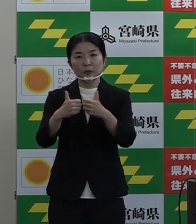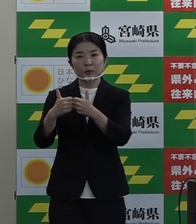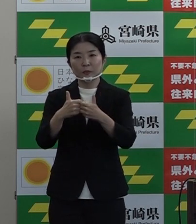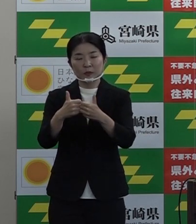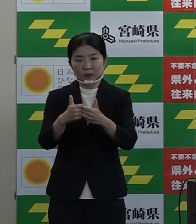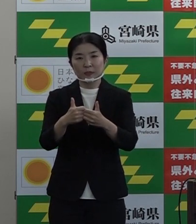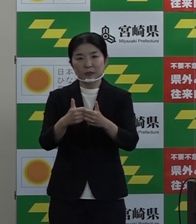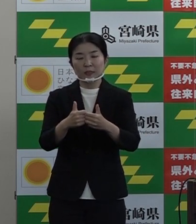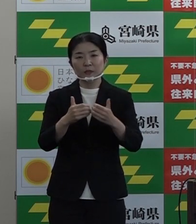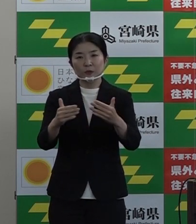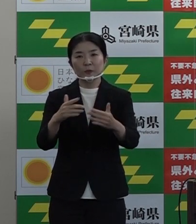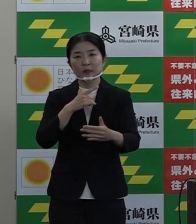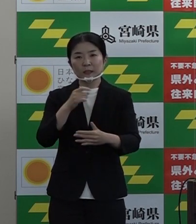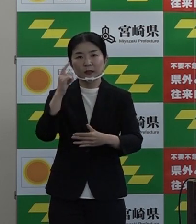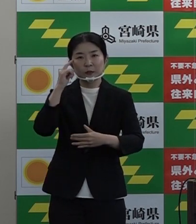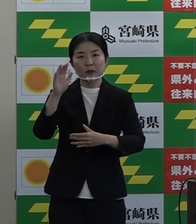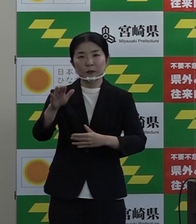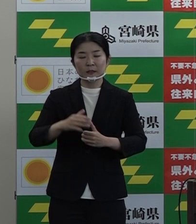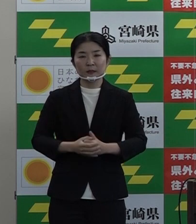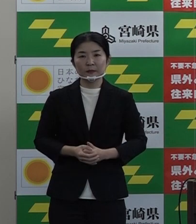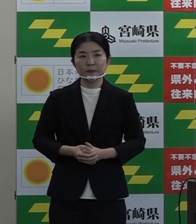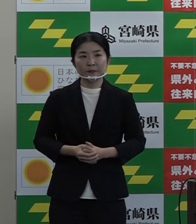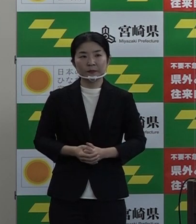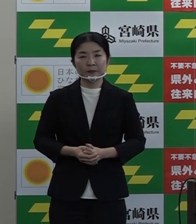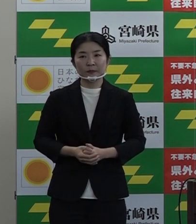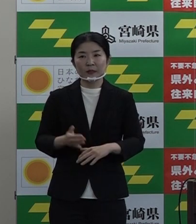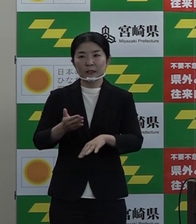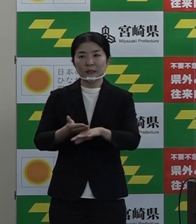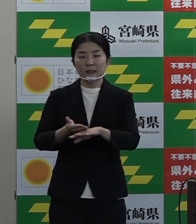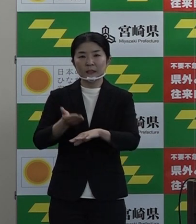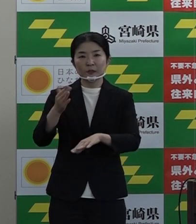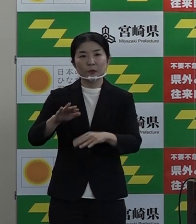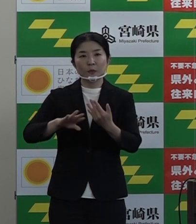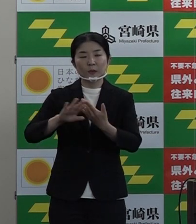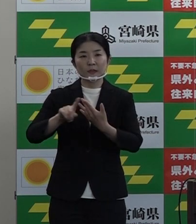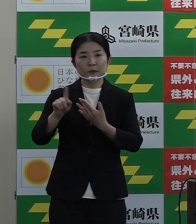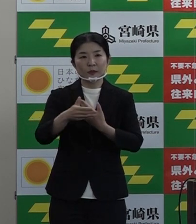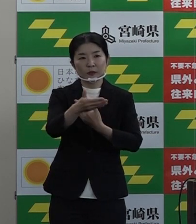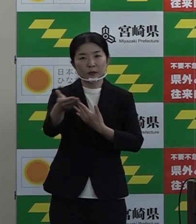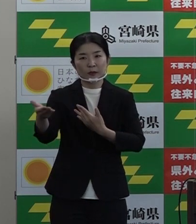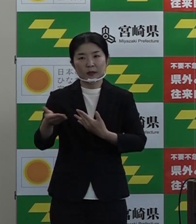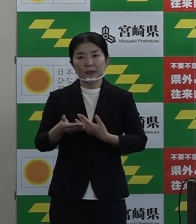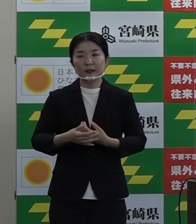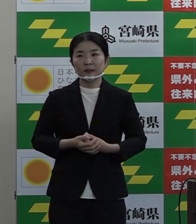いと考えております。 幹事社から以上です。幹事社さんお願いします。